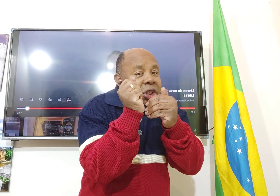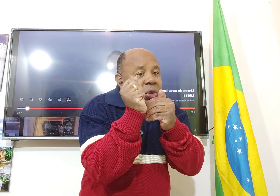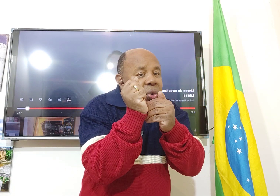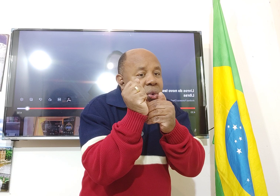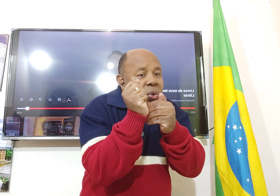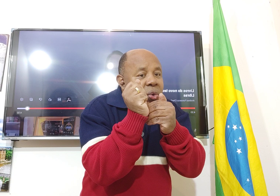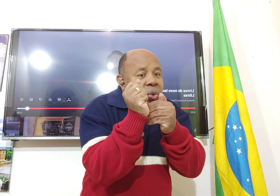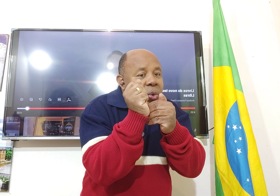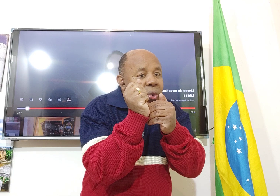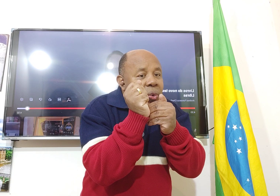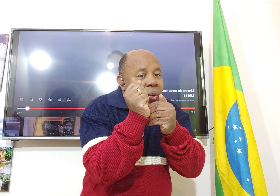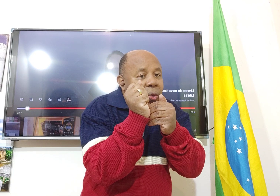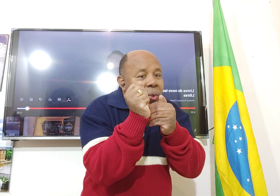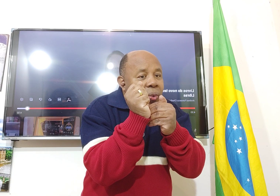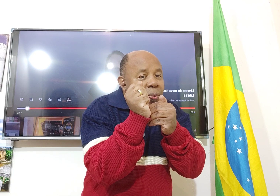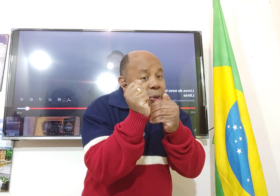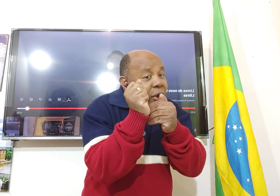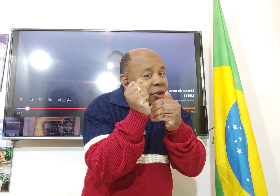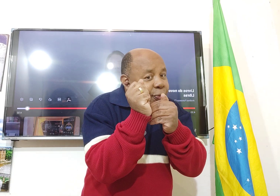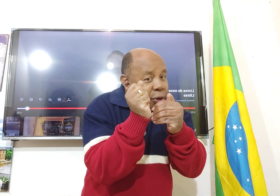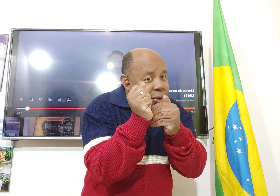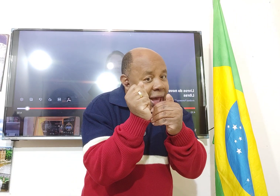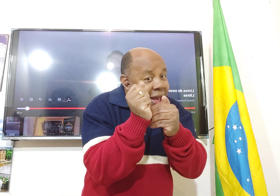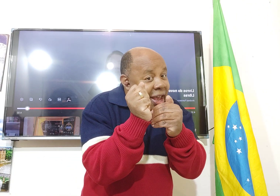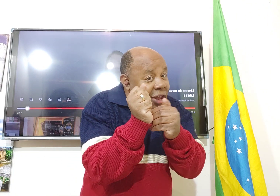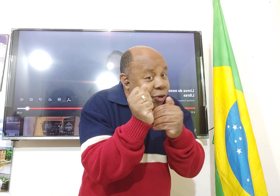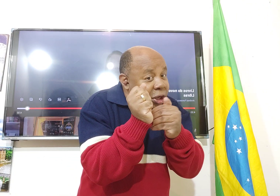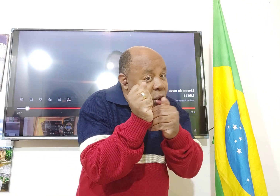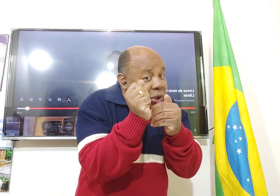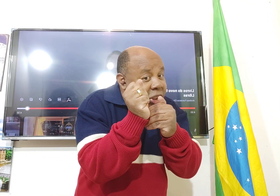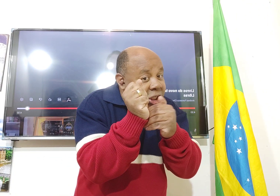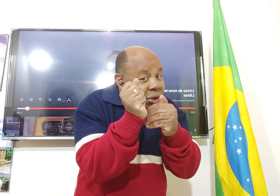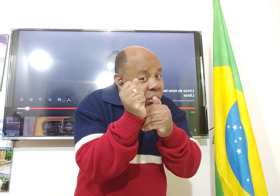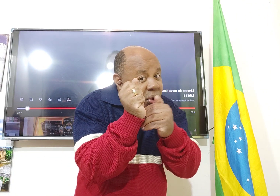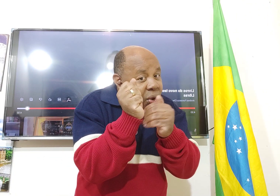escondido. Pode usar. Ele foi escondido,